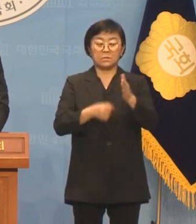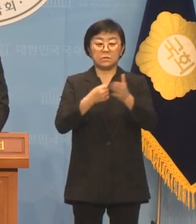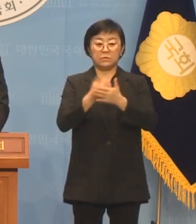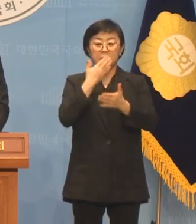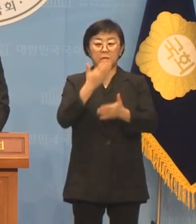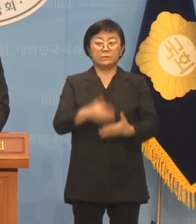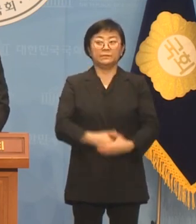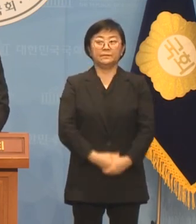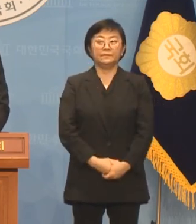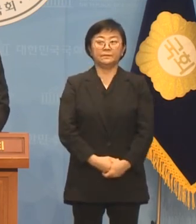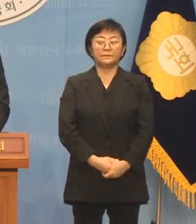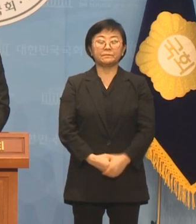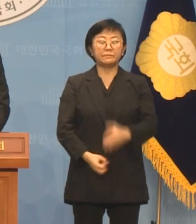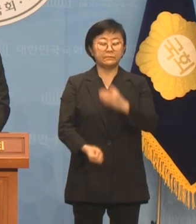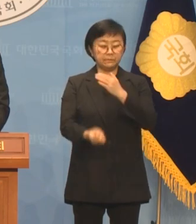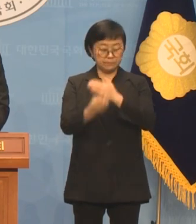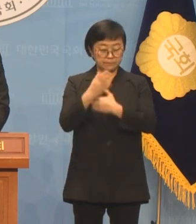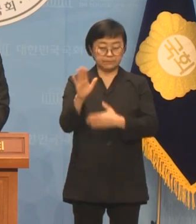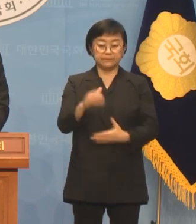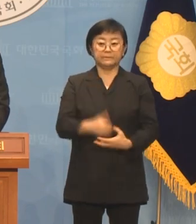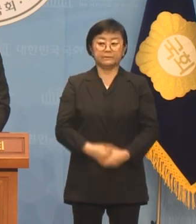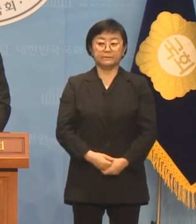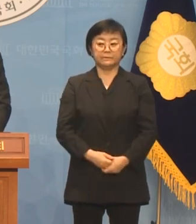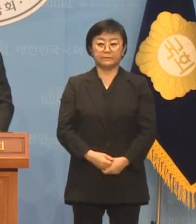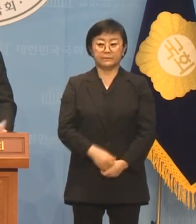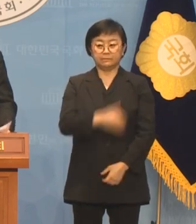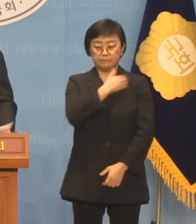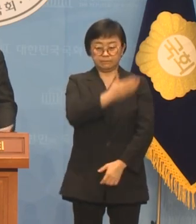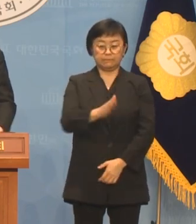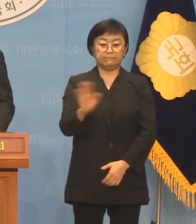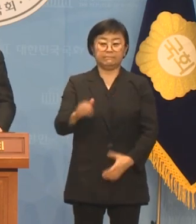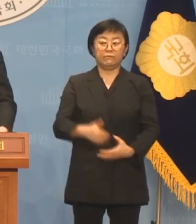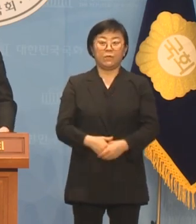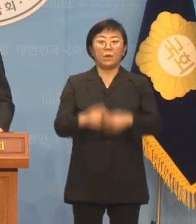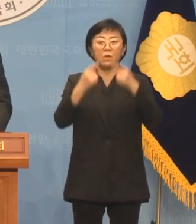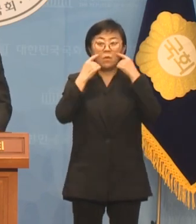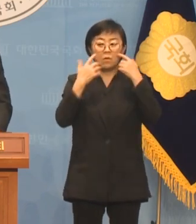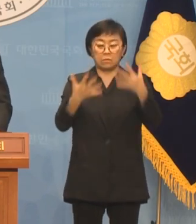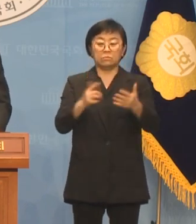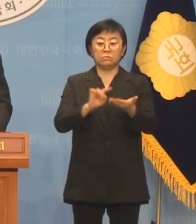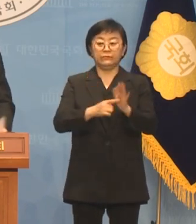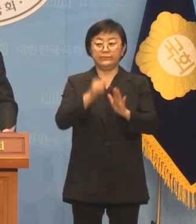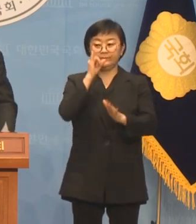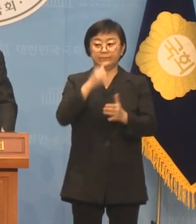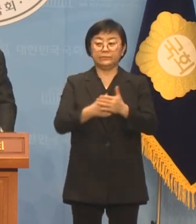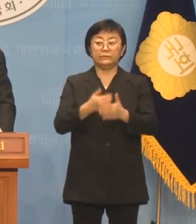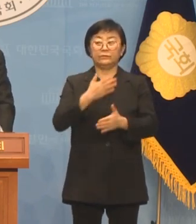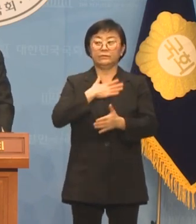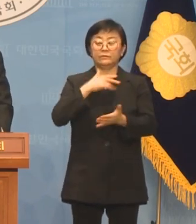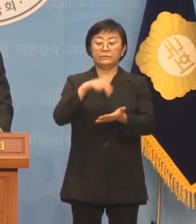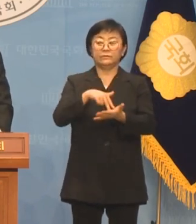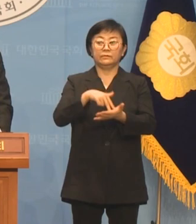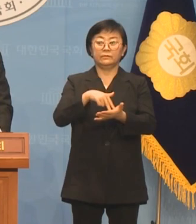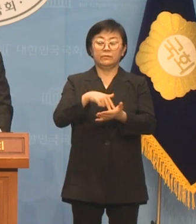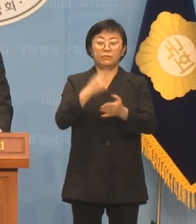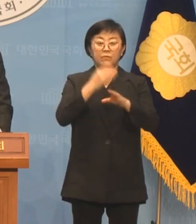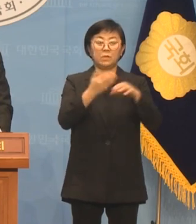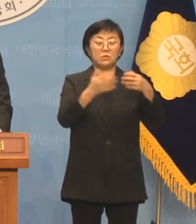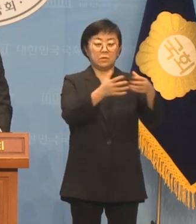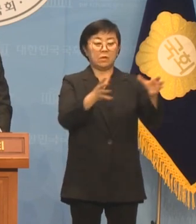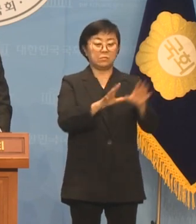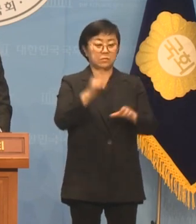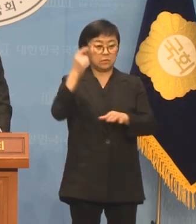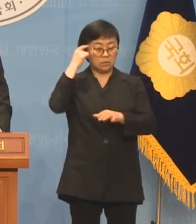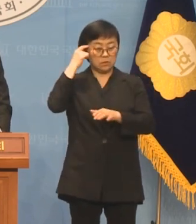않을 수 없습니다. 승복하지 않겠습니다. 자시하지 않겠습니다. 분명히 말씀드리지만 저는 민주당